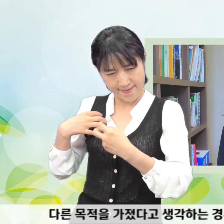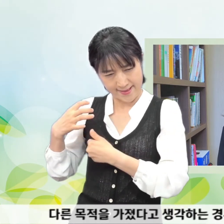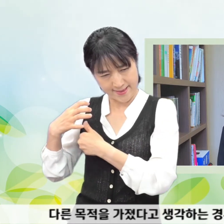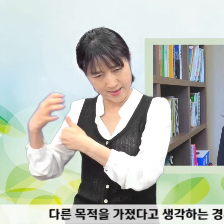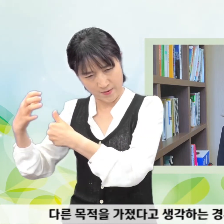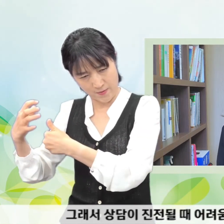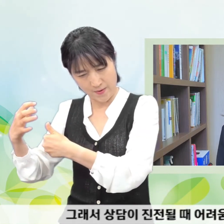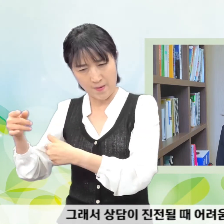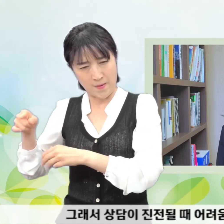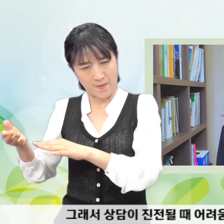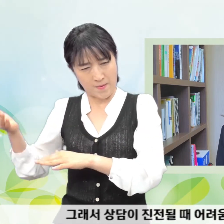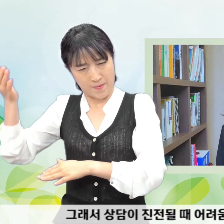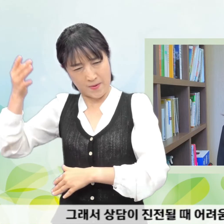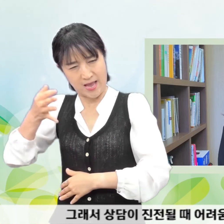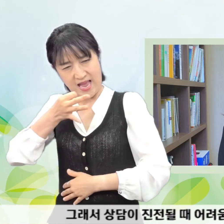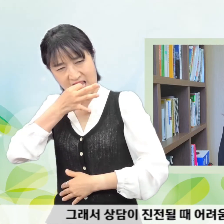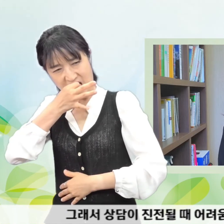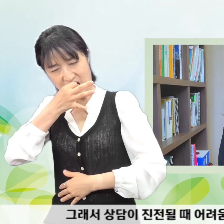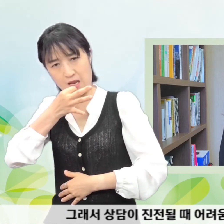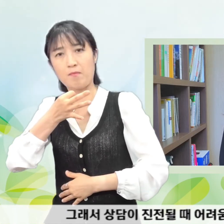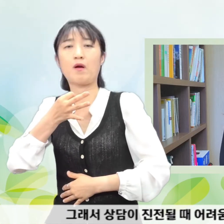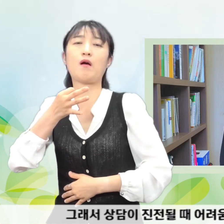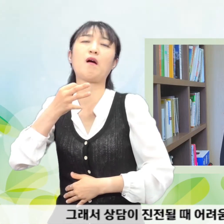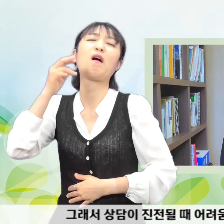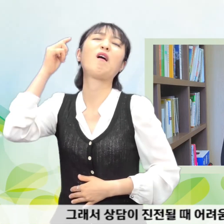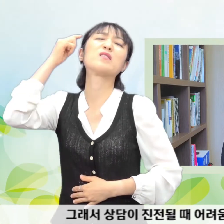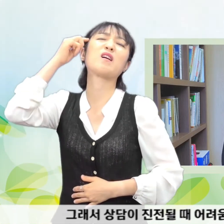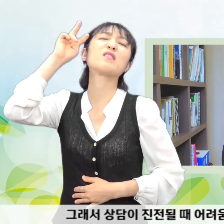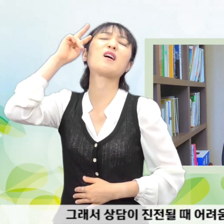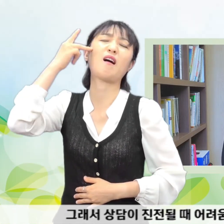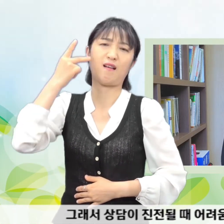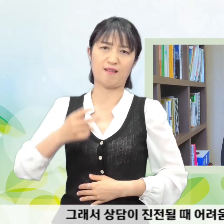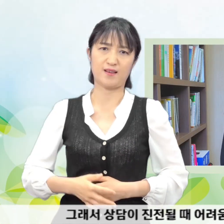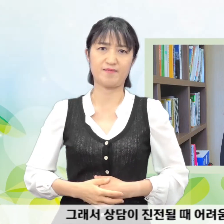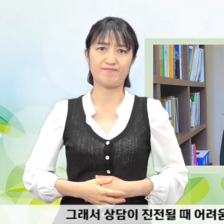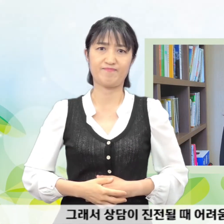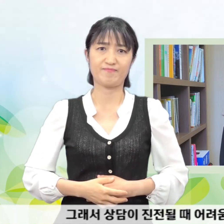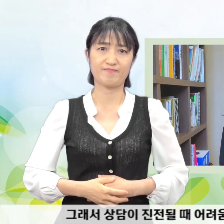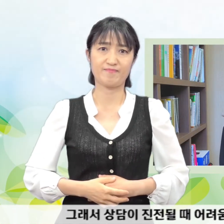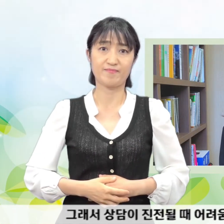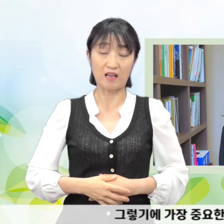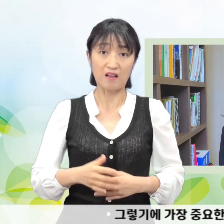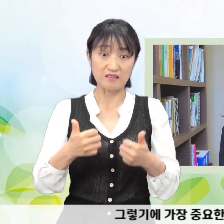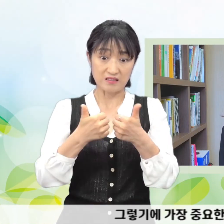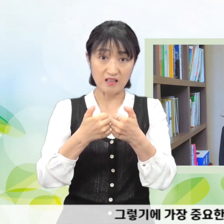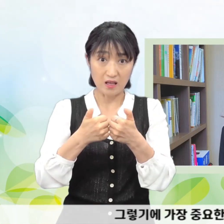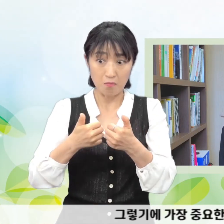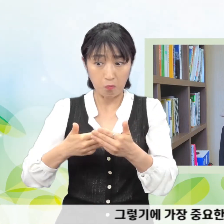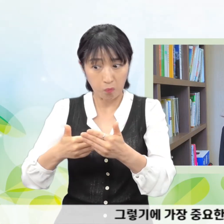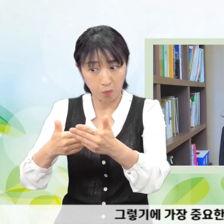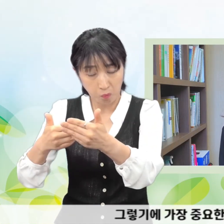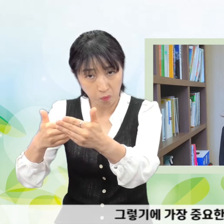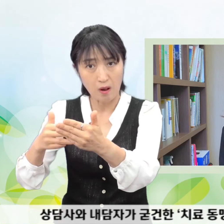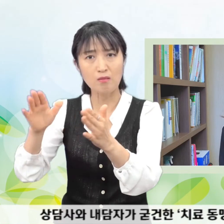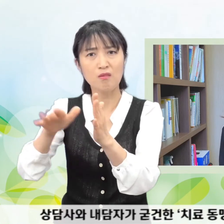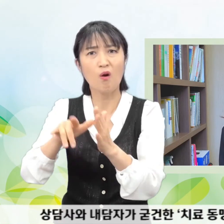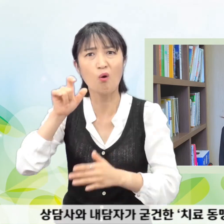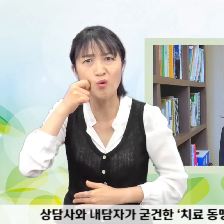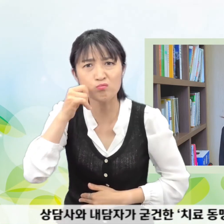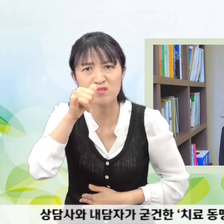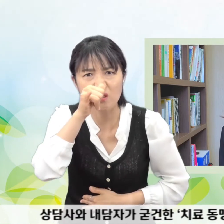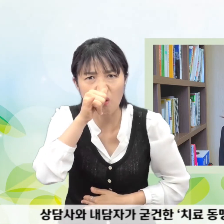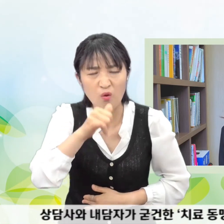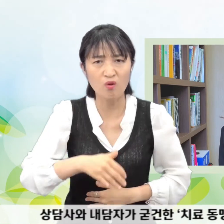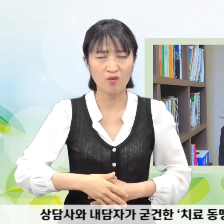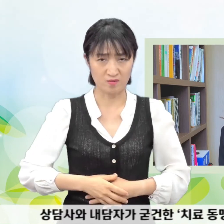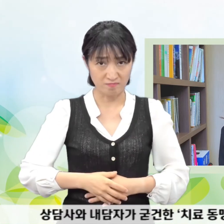꽤 있다고 합니다. 그래서 상담이 이제 진전될 때 어려움들이 꽤 많이 나타나는데, 가장 중요한 측면은 그렇기